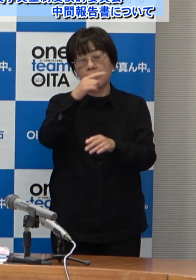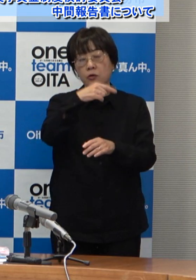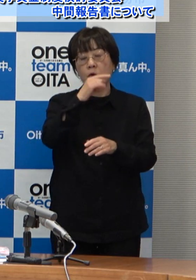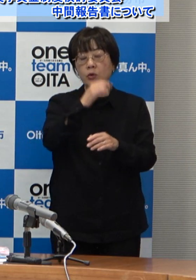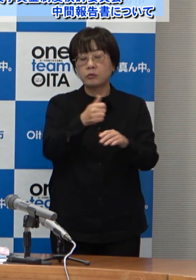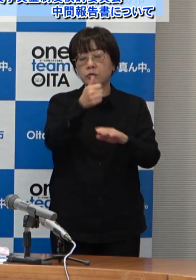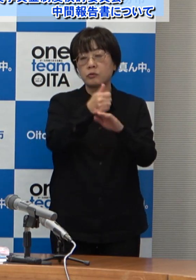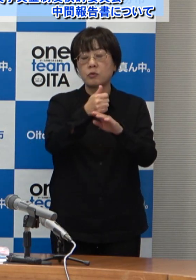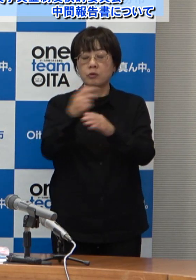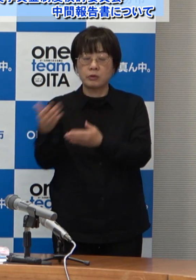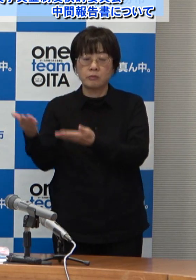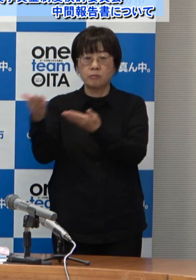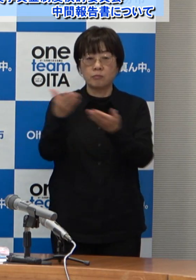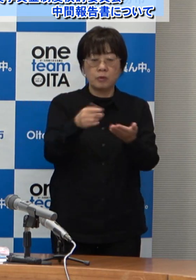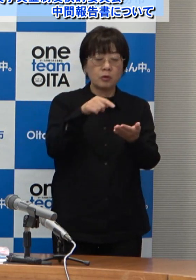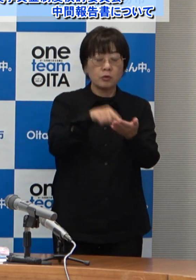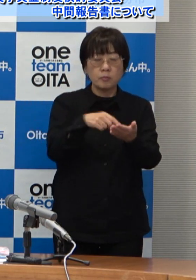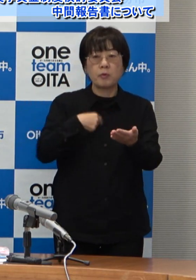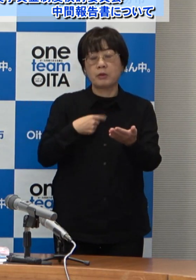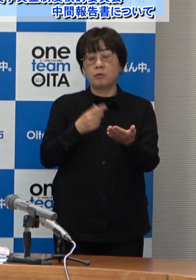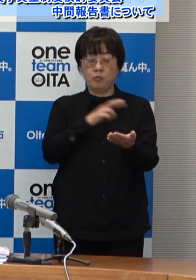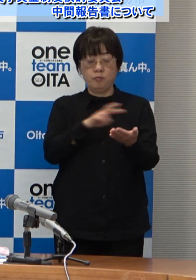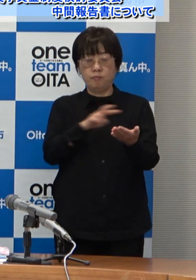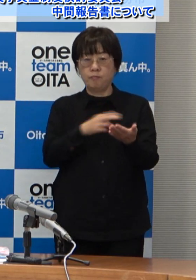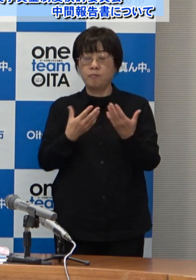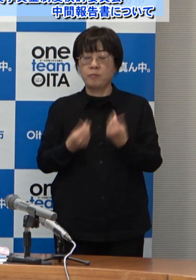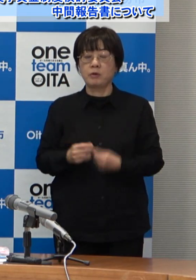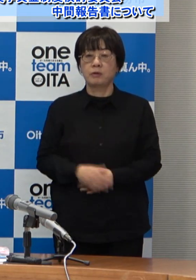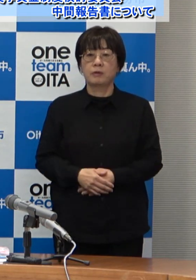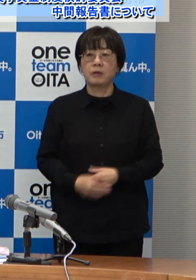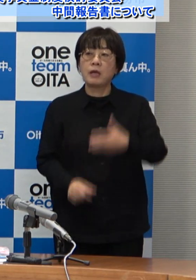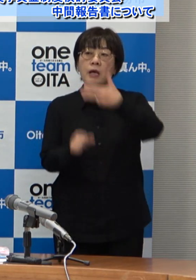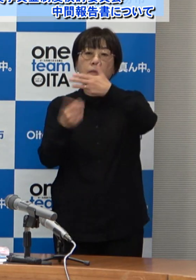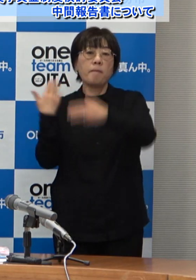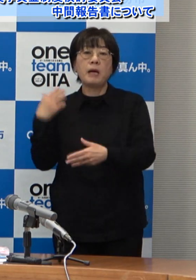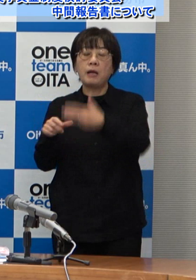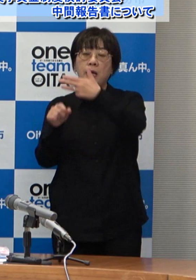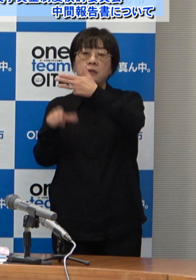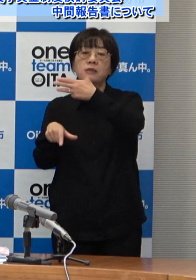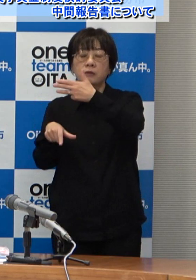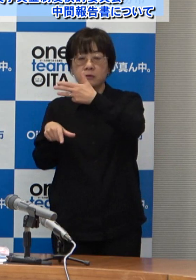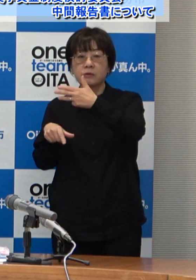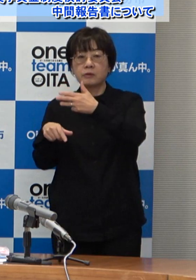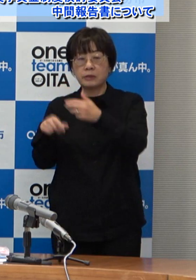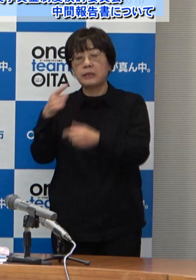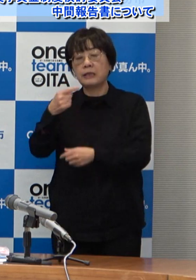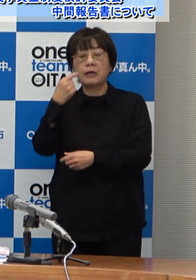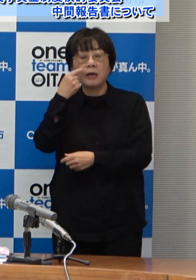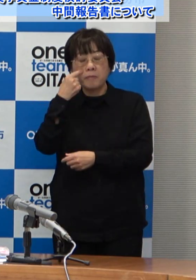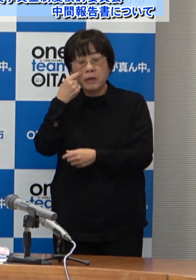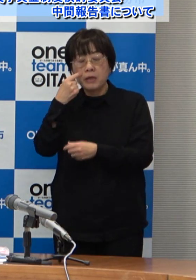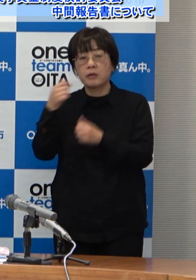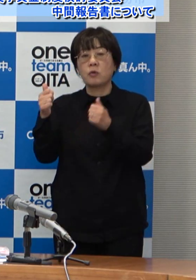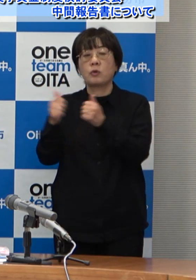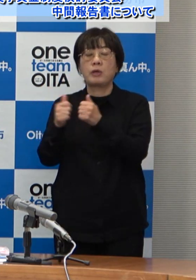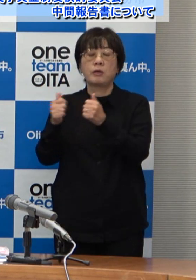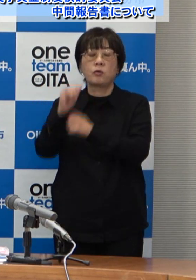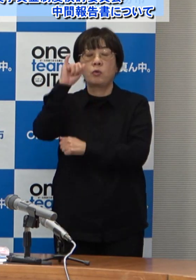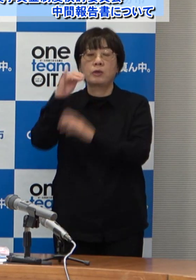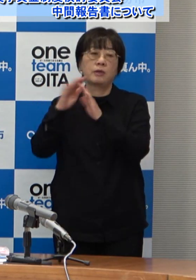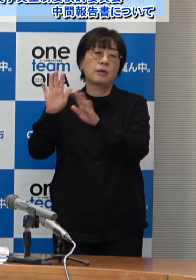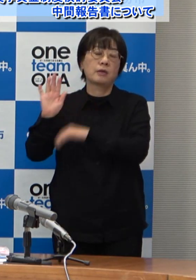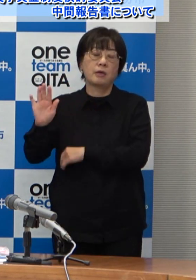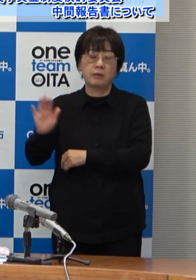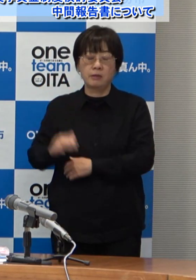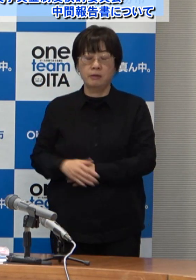私もえいただきました8月に第1回の検討委員会を開催しました